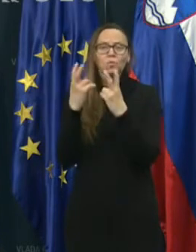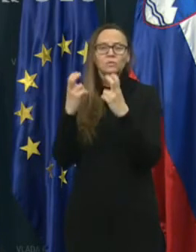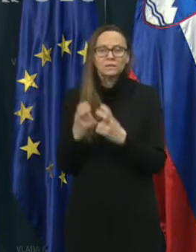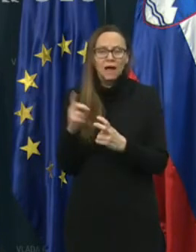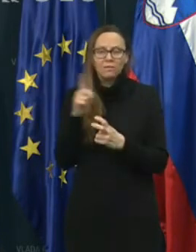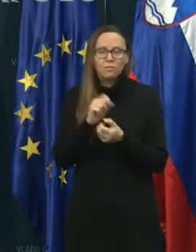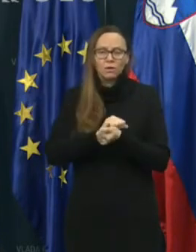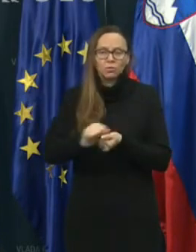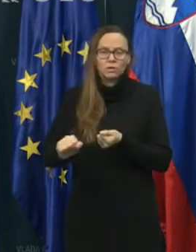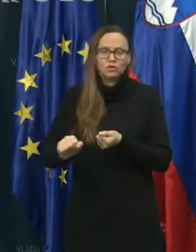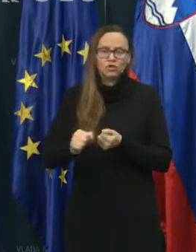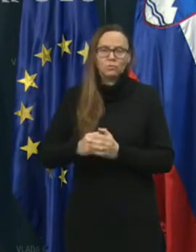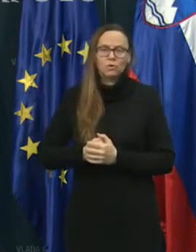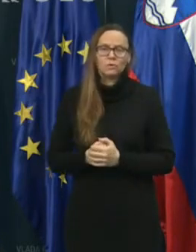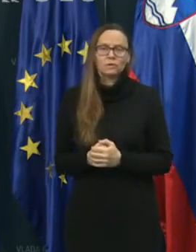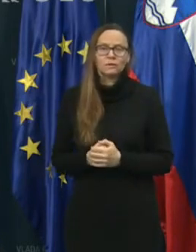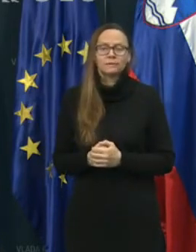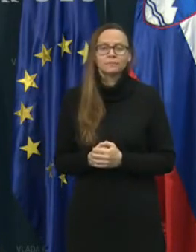in uničimo.